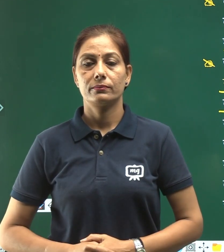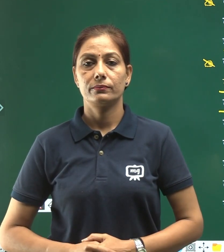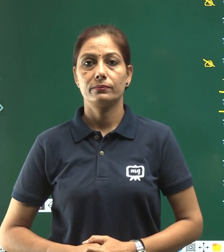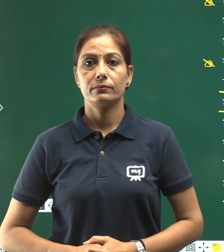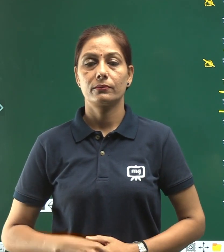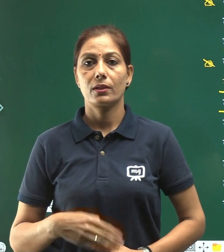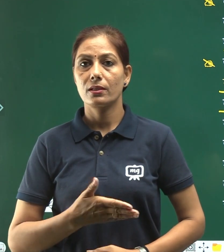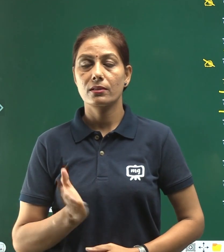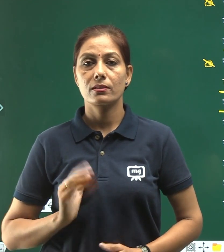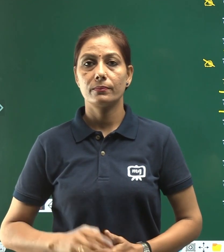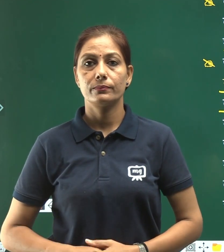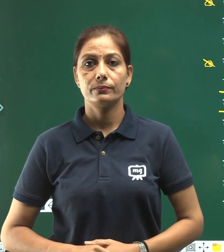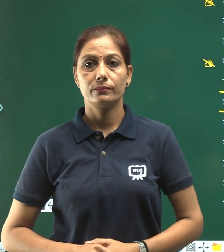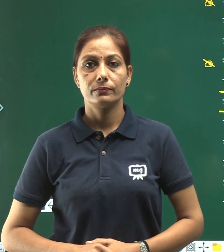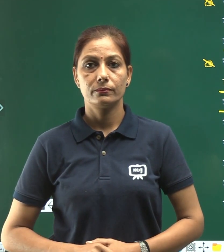यह सब